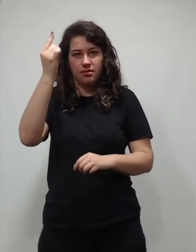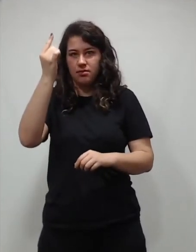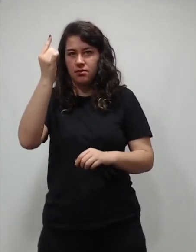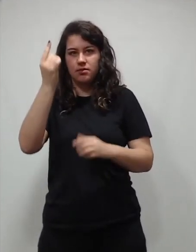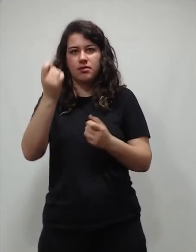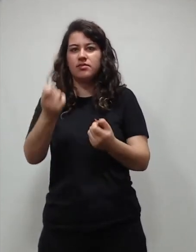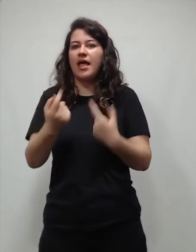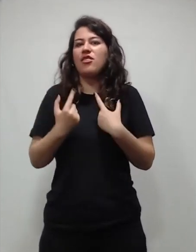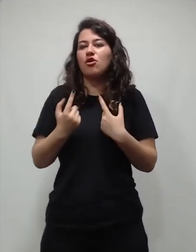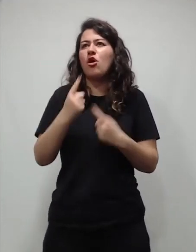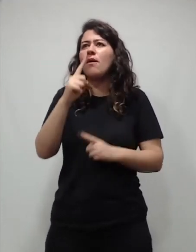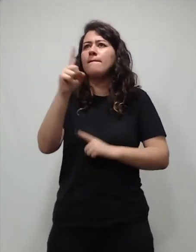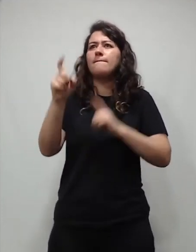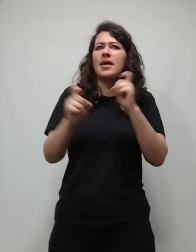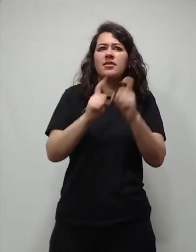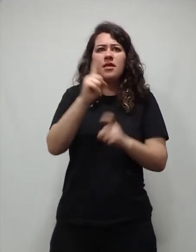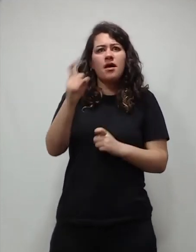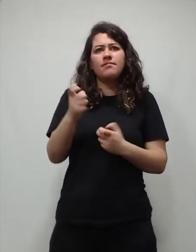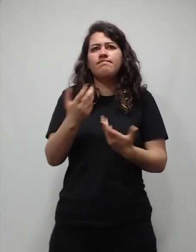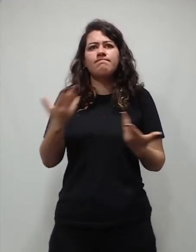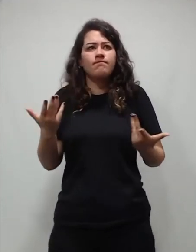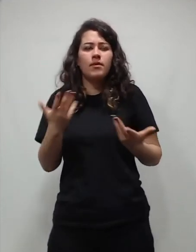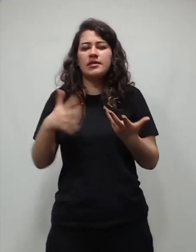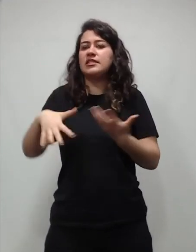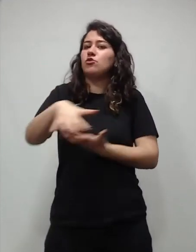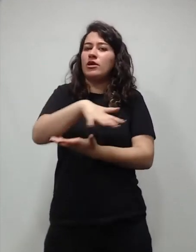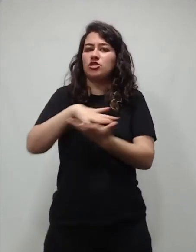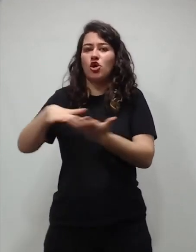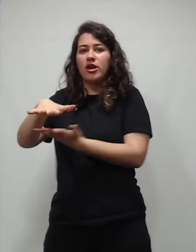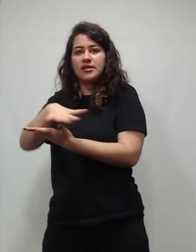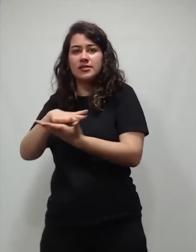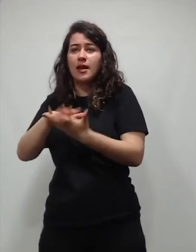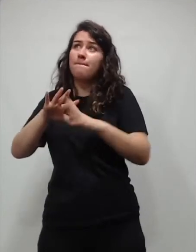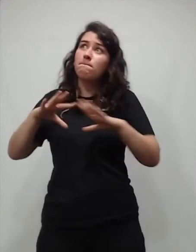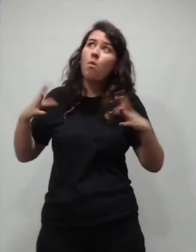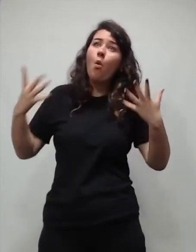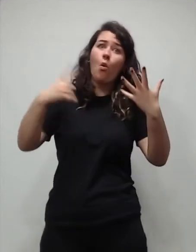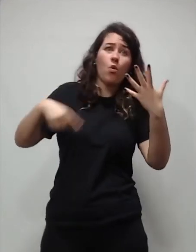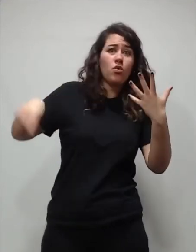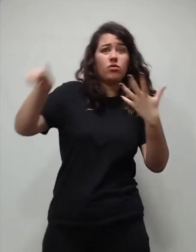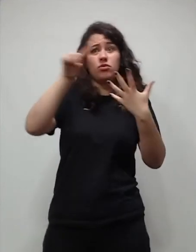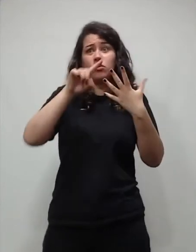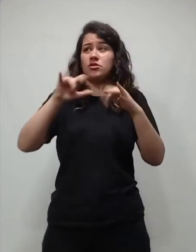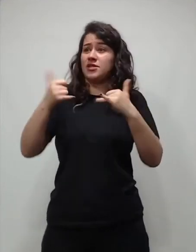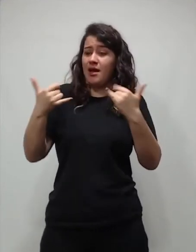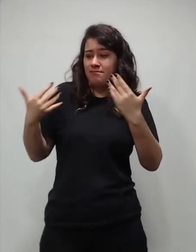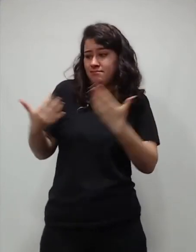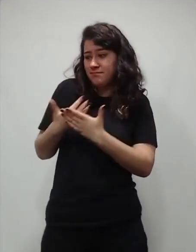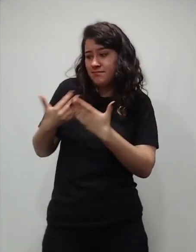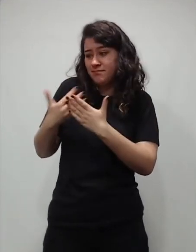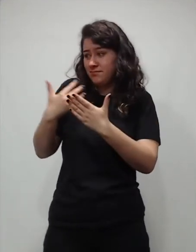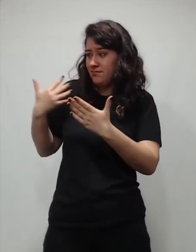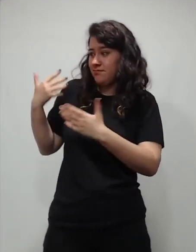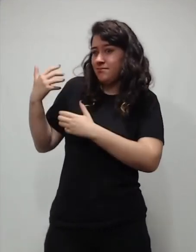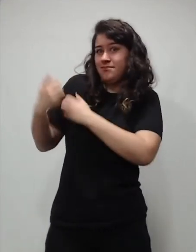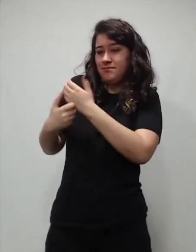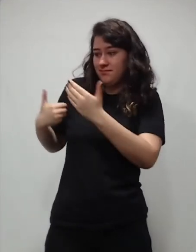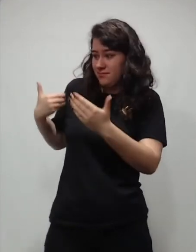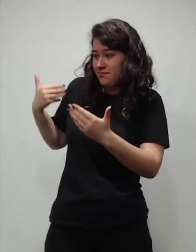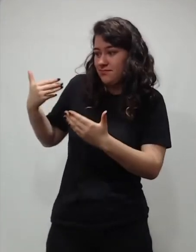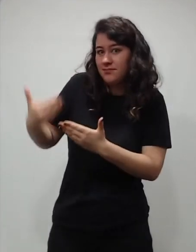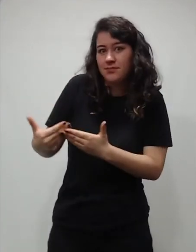poniéndonos en cuestión, porque las situaciones que el mundo viene pasando,